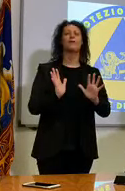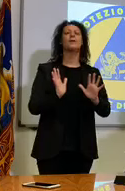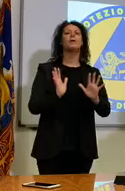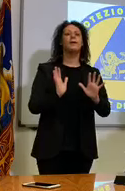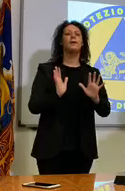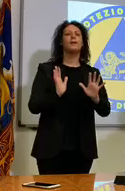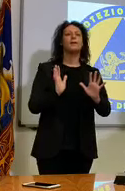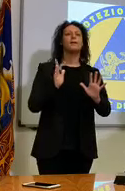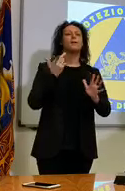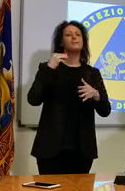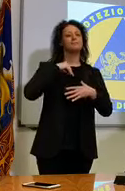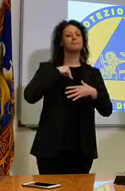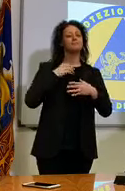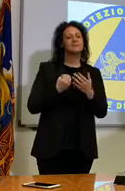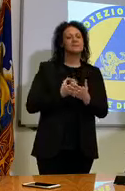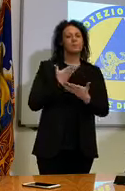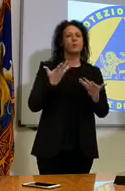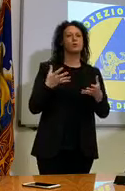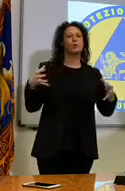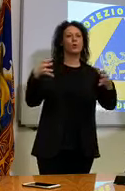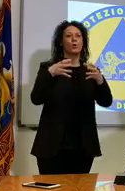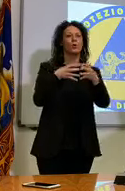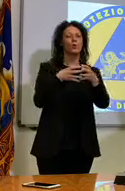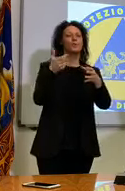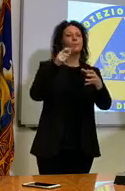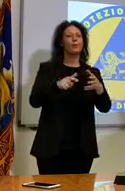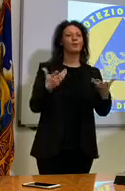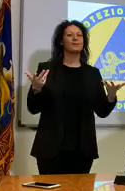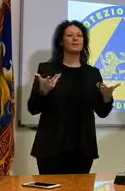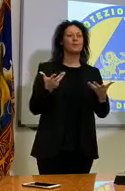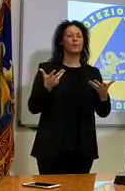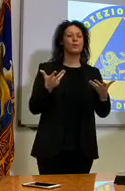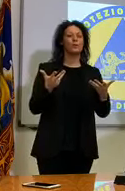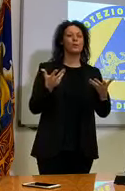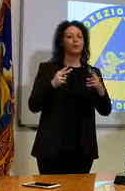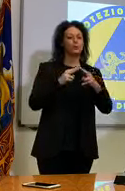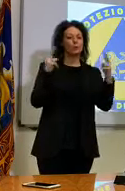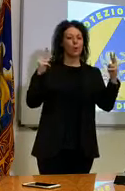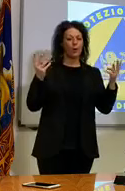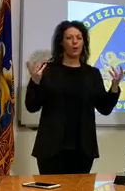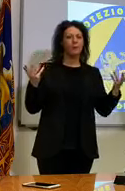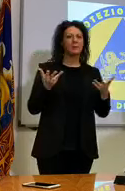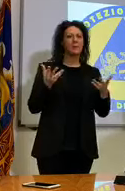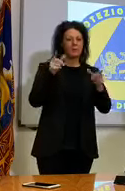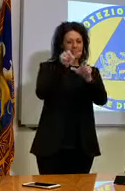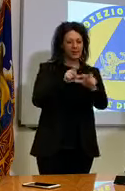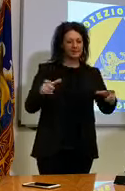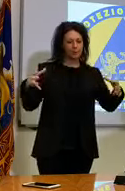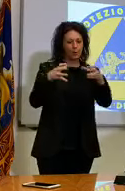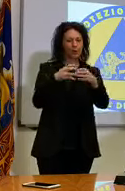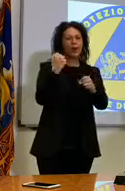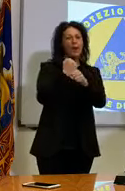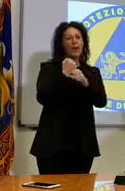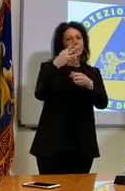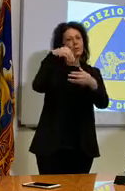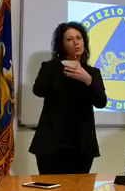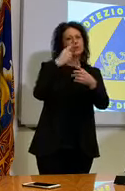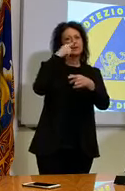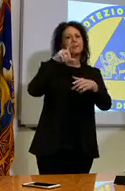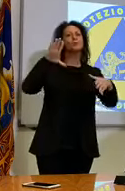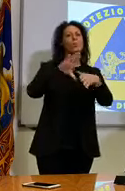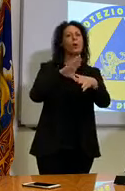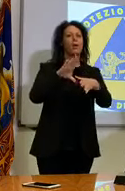del coronavirus, perché comunque abbiamo anche riscoperto di essere una comunità che sta lavorando in squadra e penso